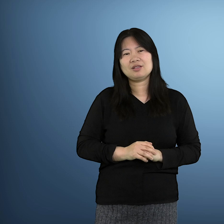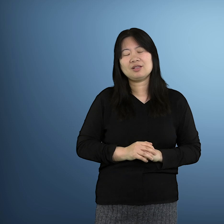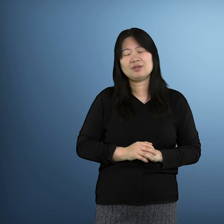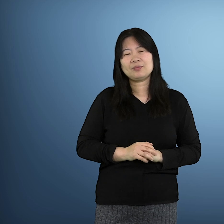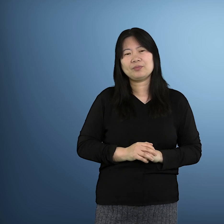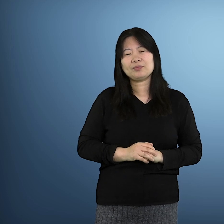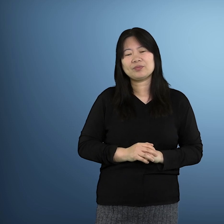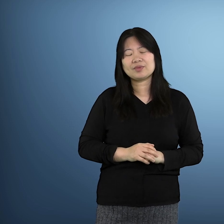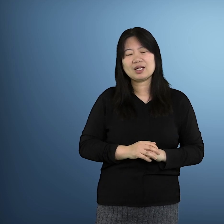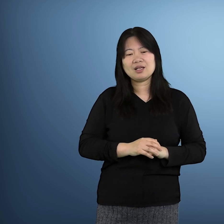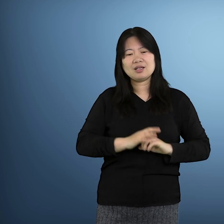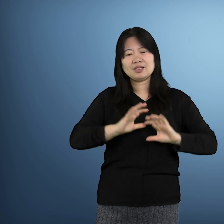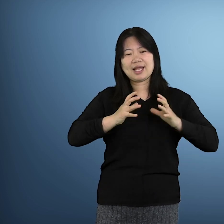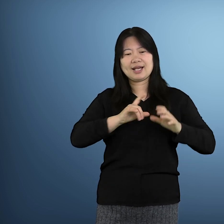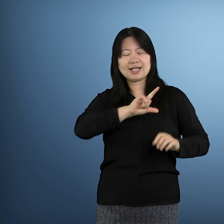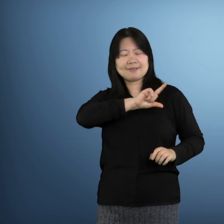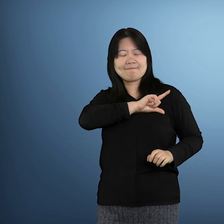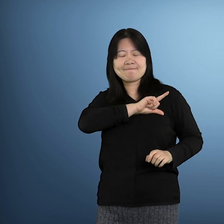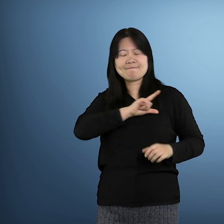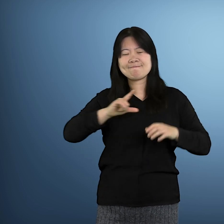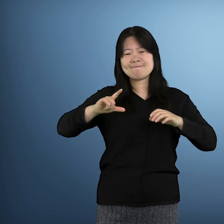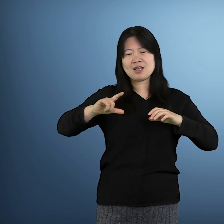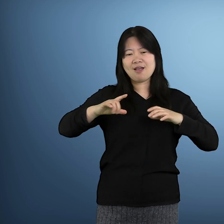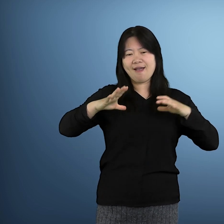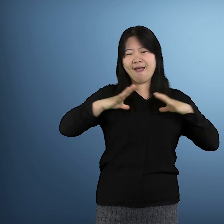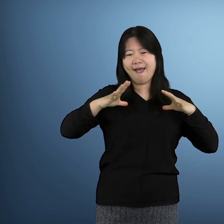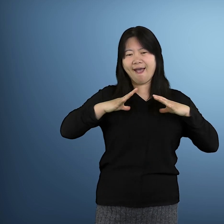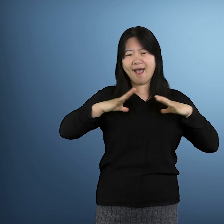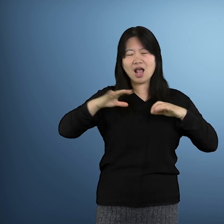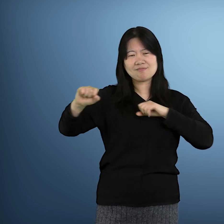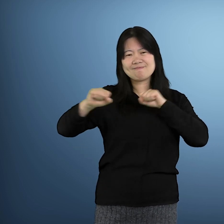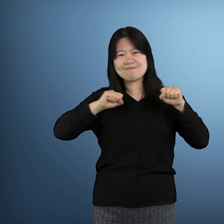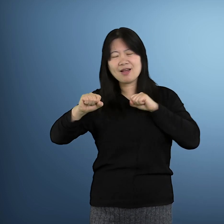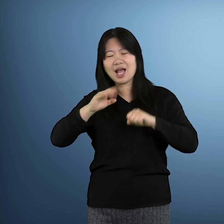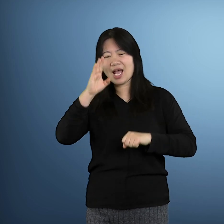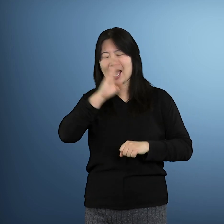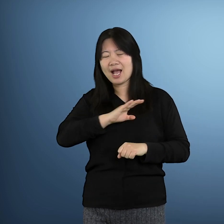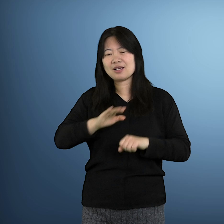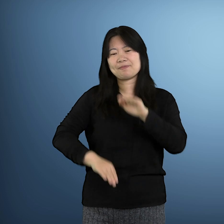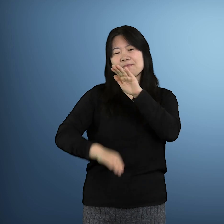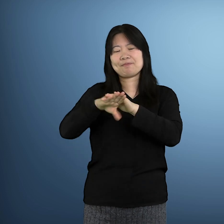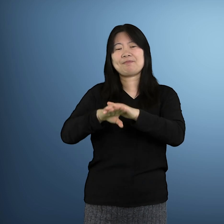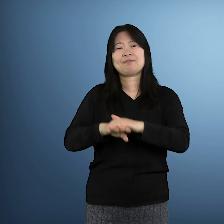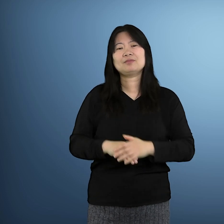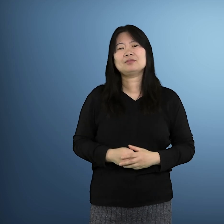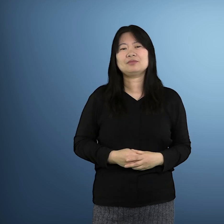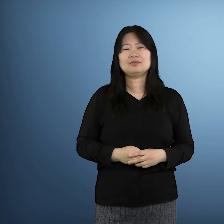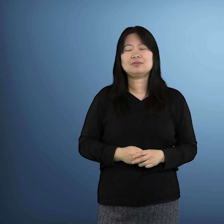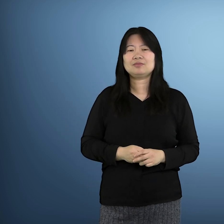제국의 이름으로 벌어진 악들이 얼마나 많습니까?